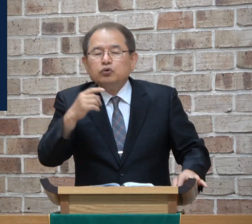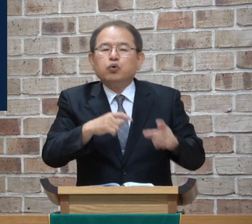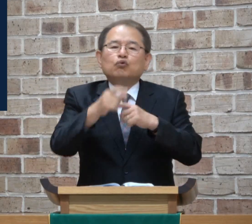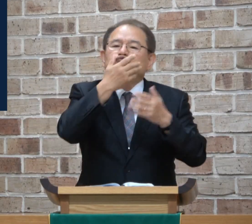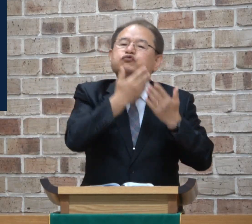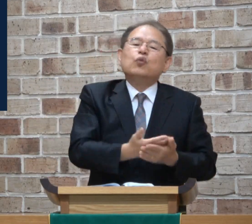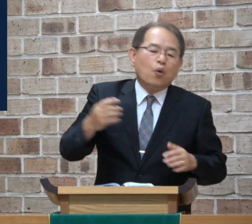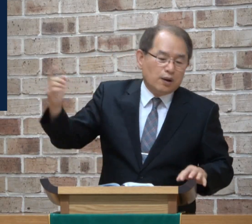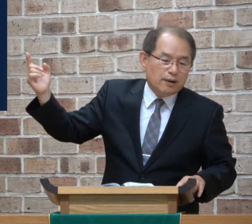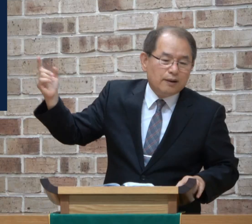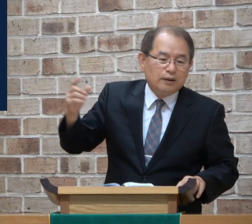보십시오.